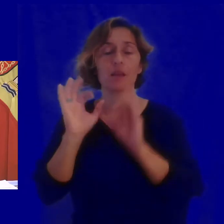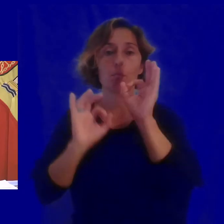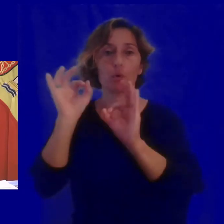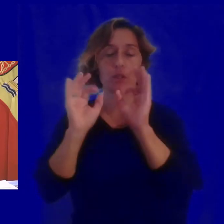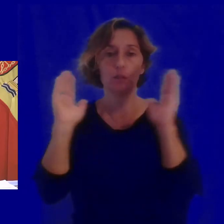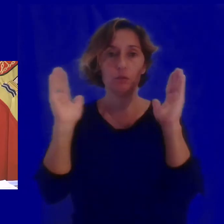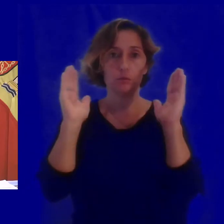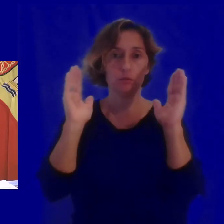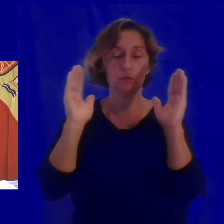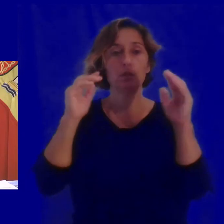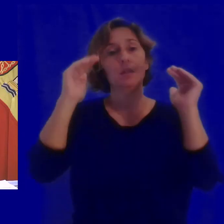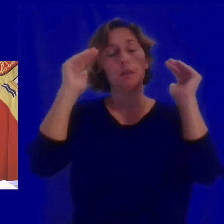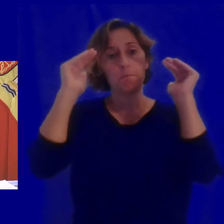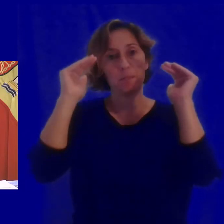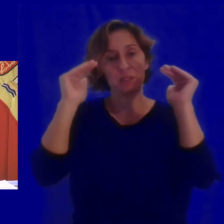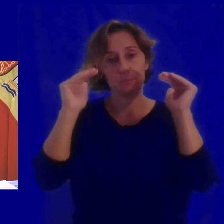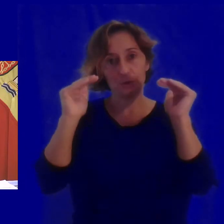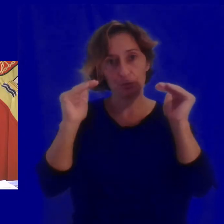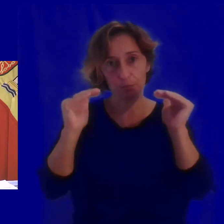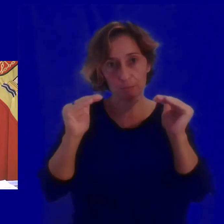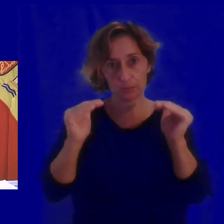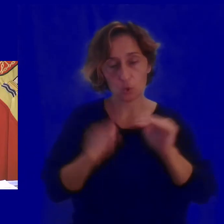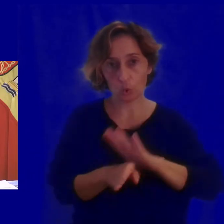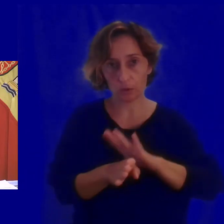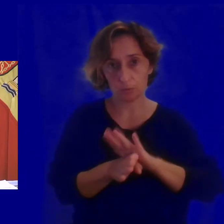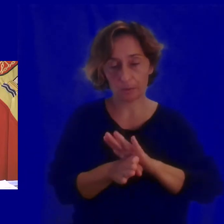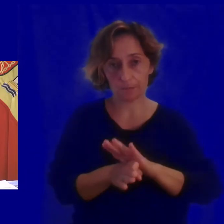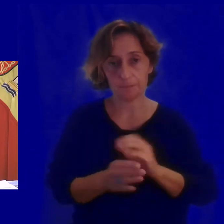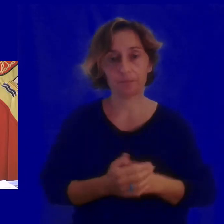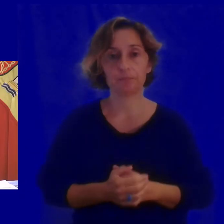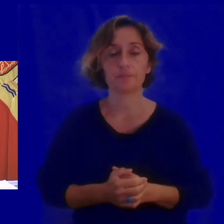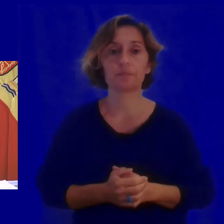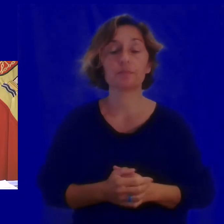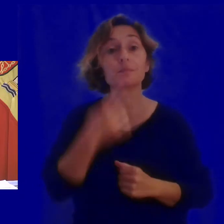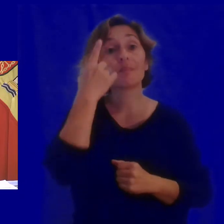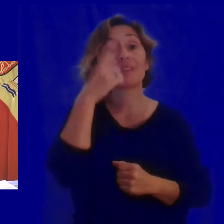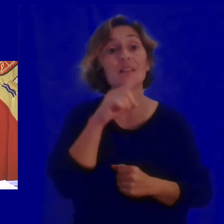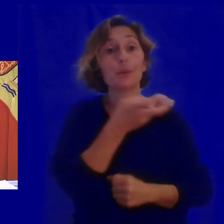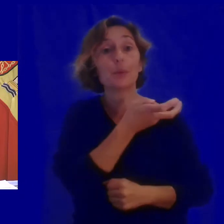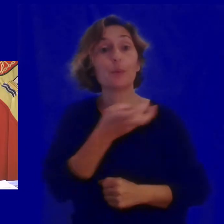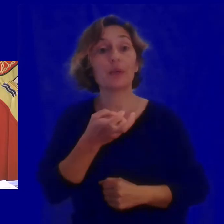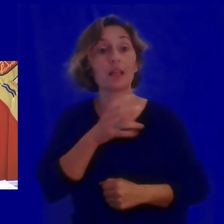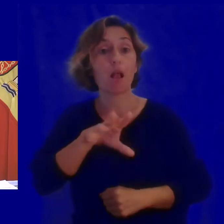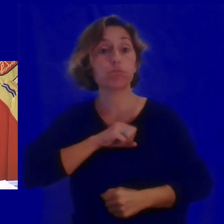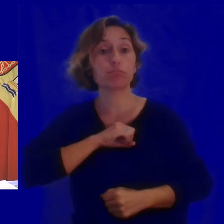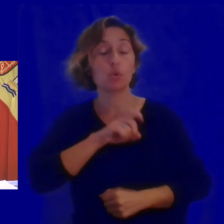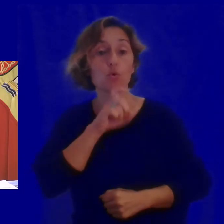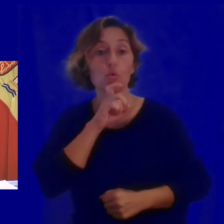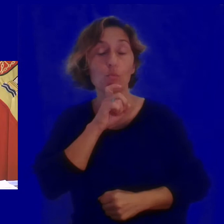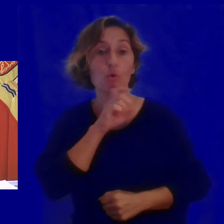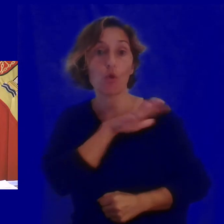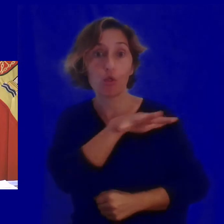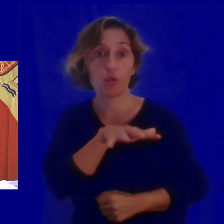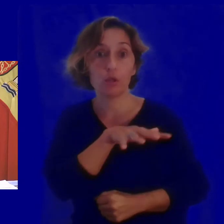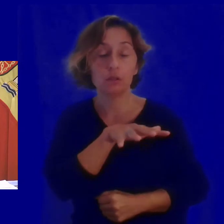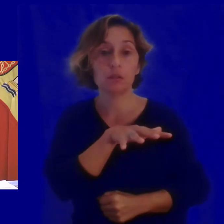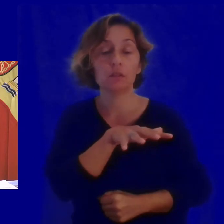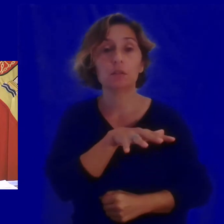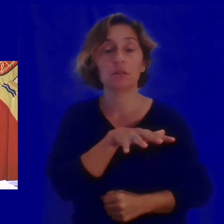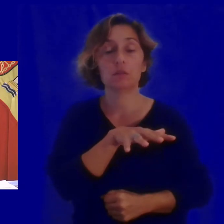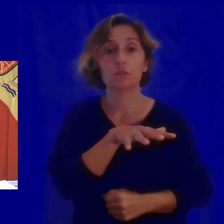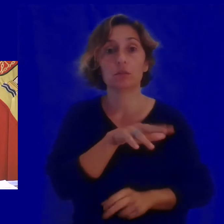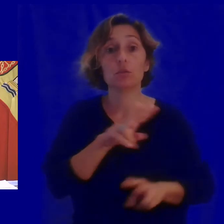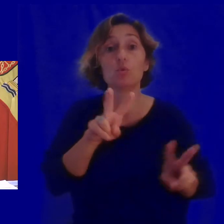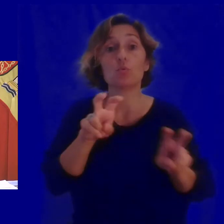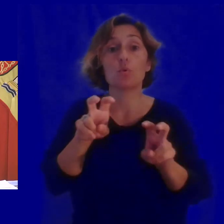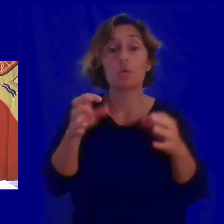vamos bajando progresivamente. En cuanto a la trazabilidad, ya veis que da como nueva normalidad que